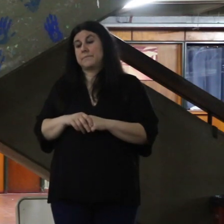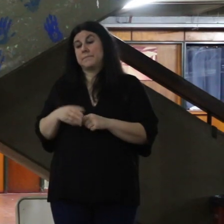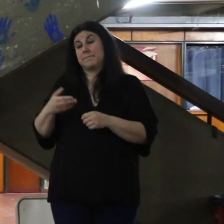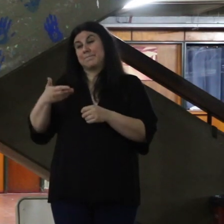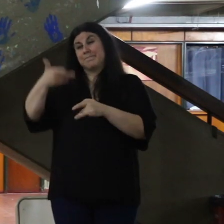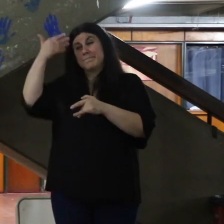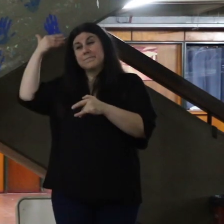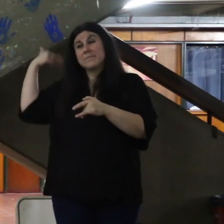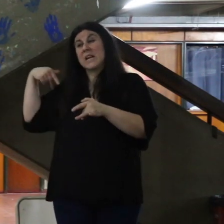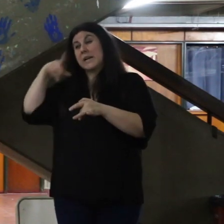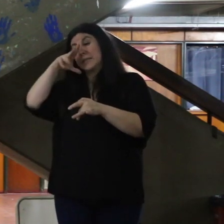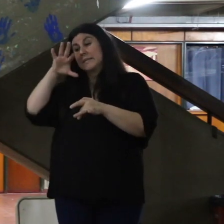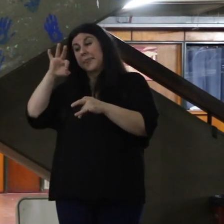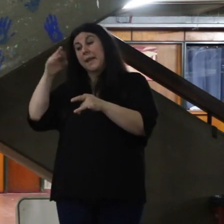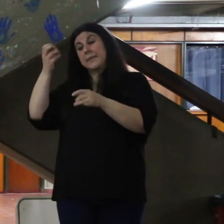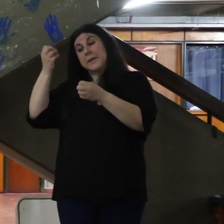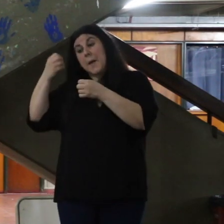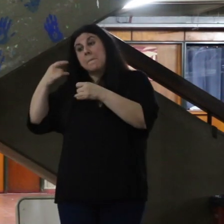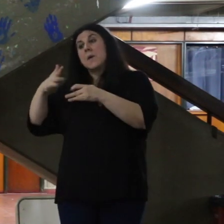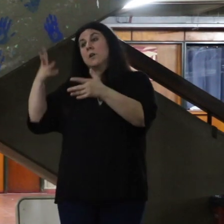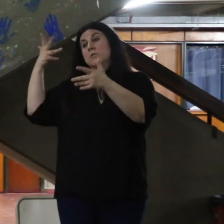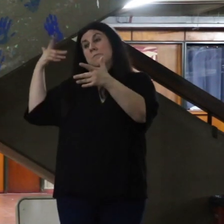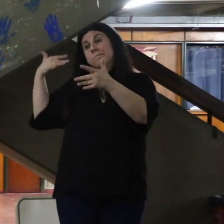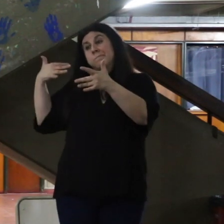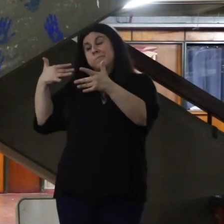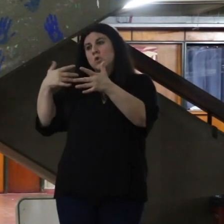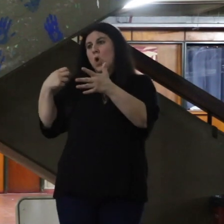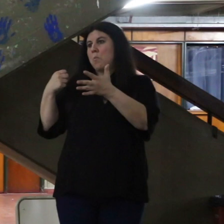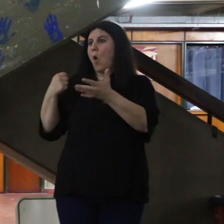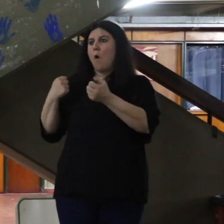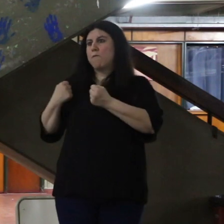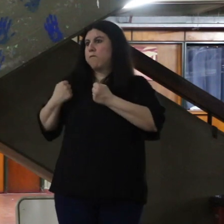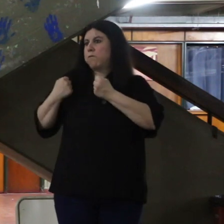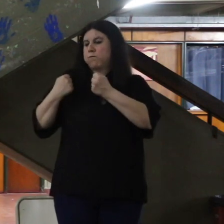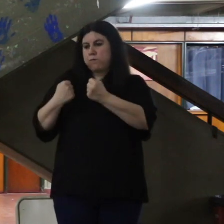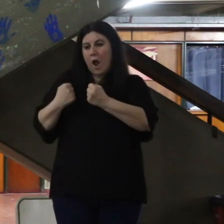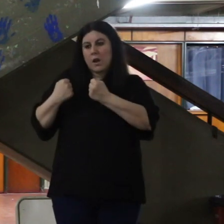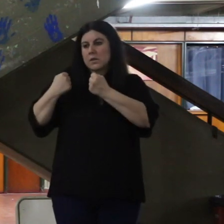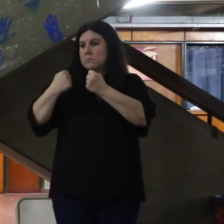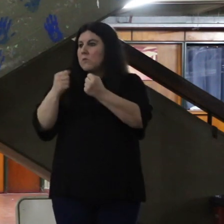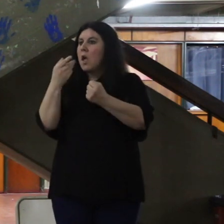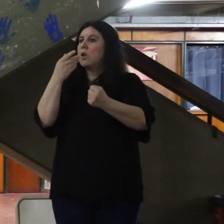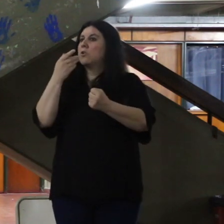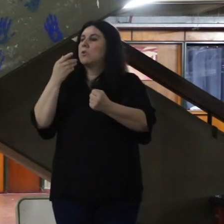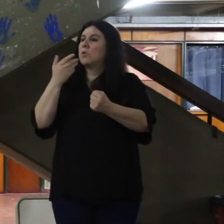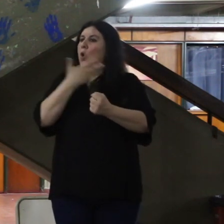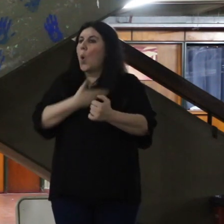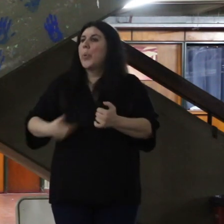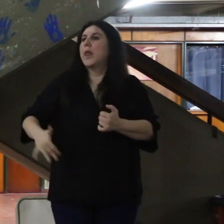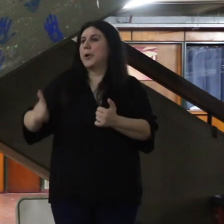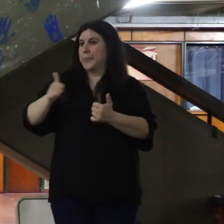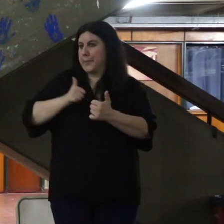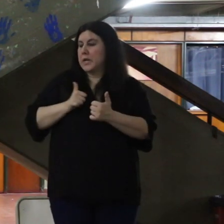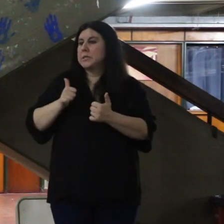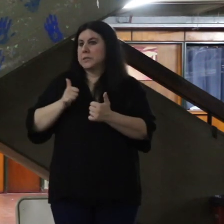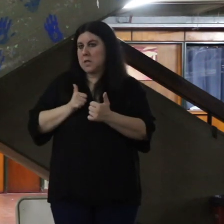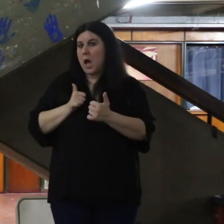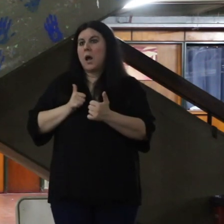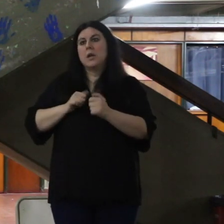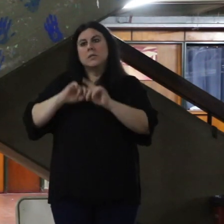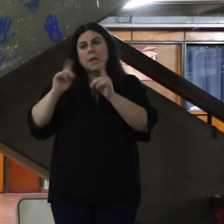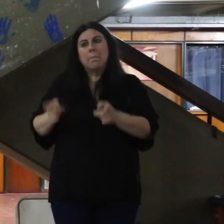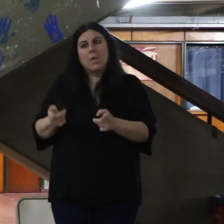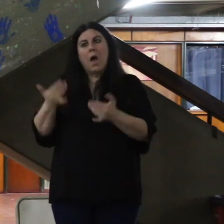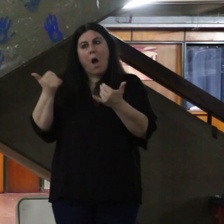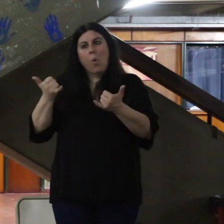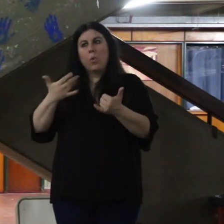Y apareció fuertemente con la dictadura, continuó. Tuvimos gobiernos que generaron